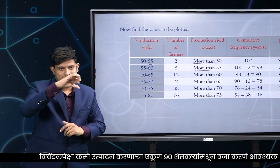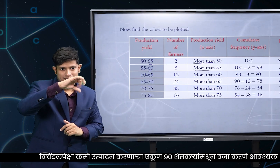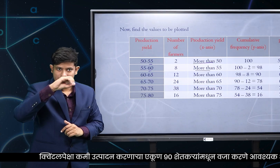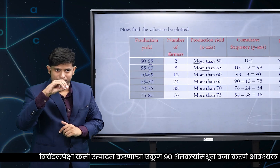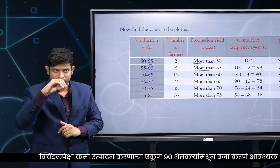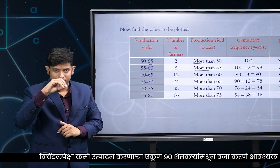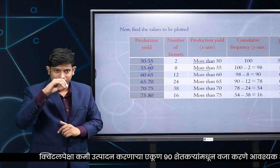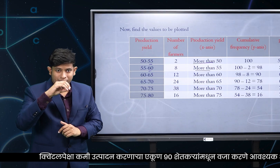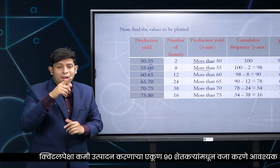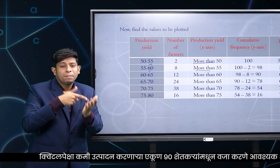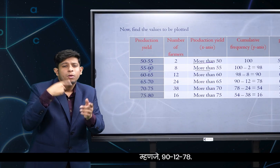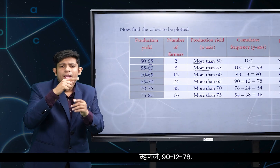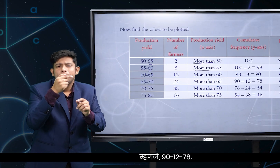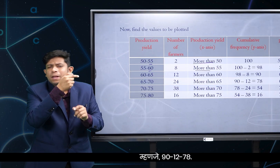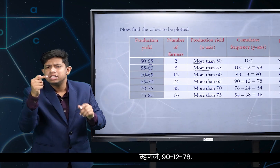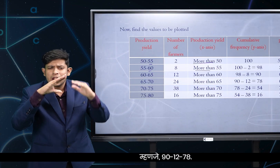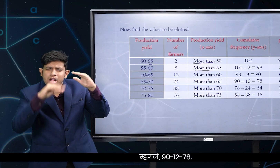वजा करणे आवश्यक आहे. म्हणजे